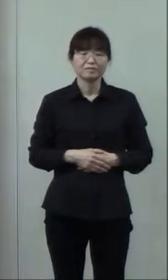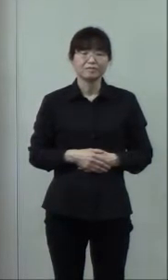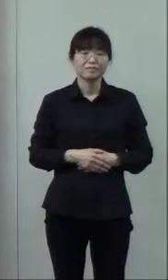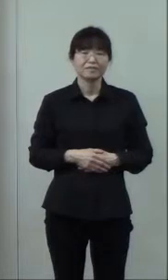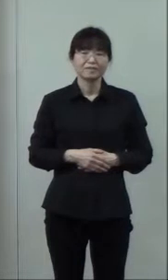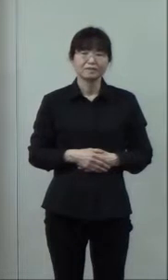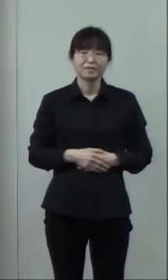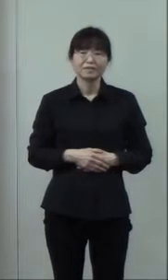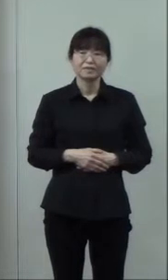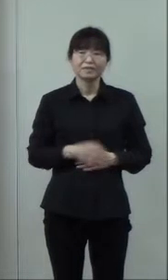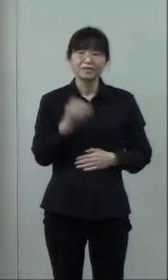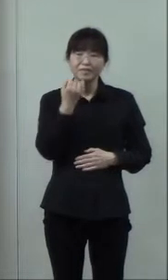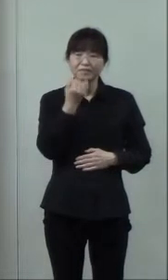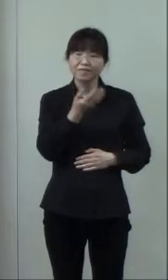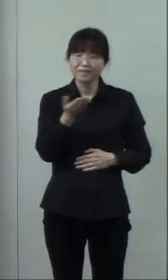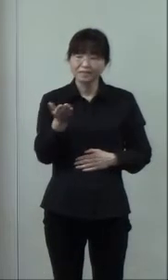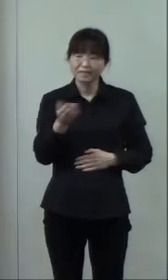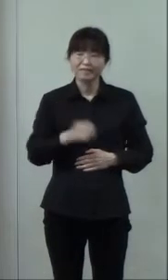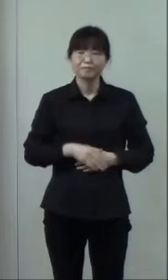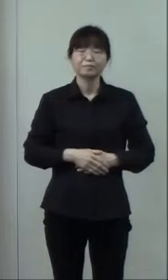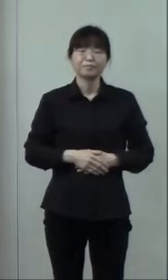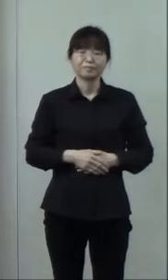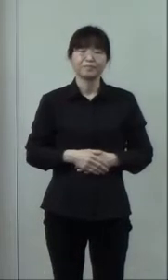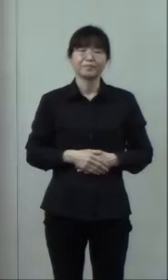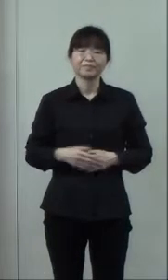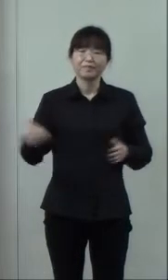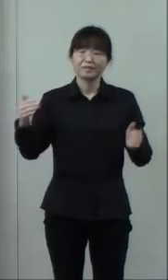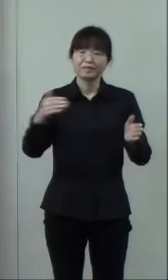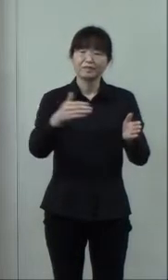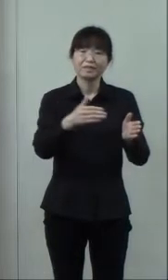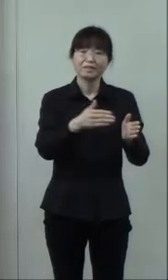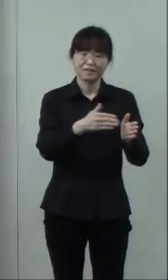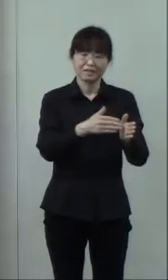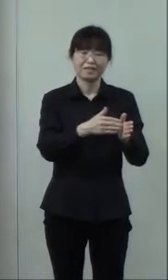よろしゅうございますかね。はい、それでは以上をも